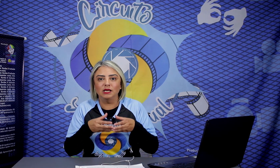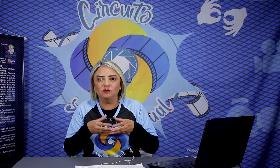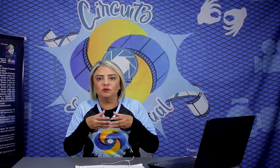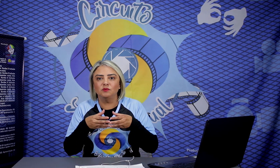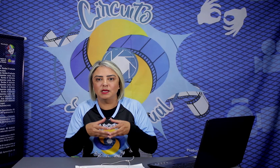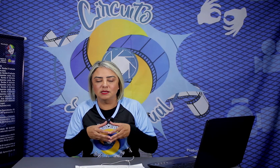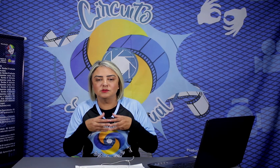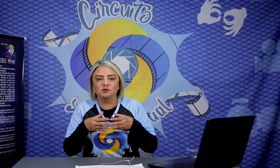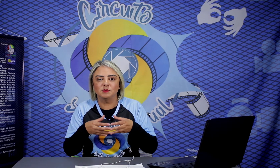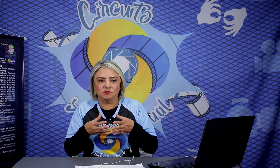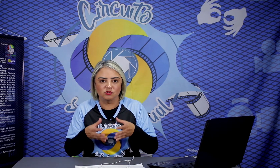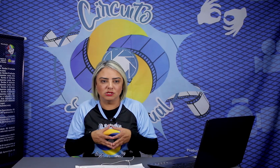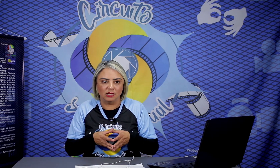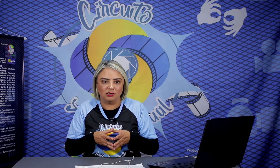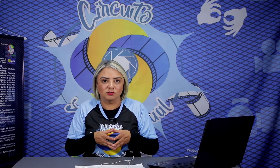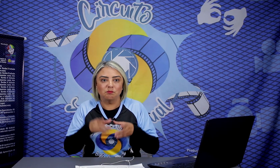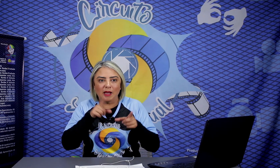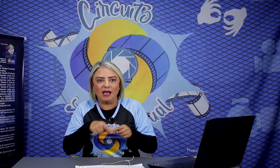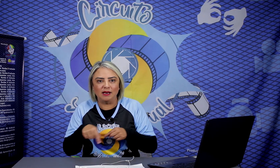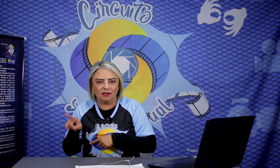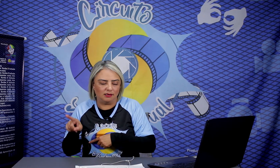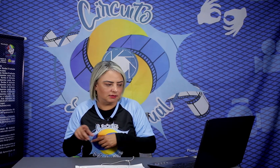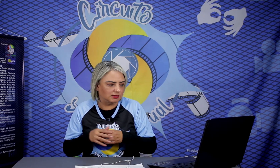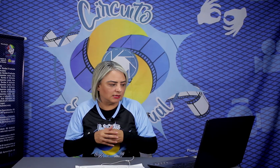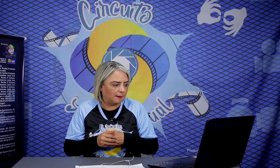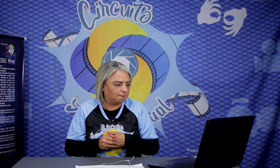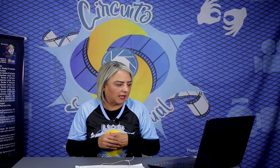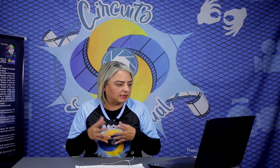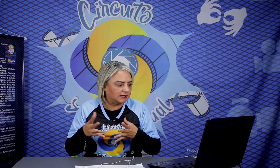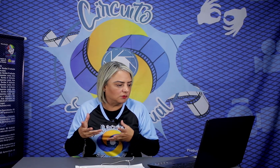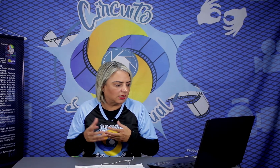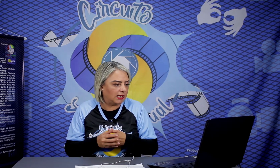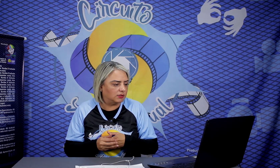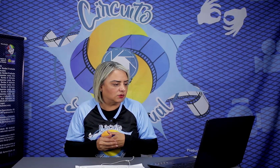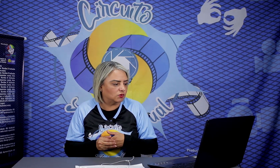lutando com eles os mesmos direitos, para eles, tá? Assegurar isso.